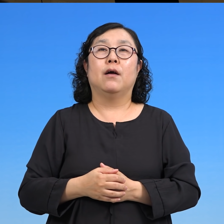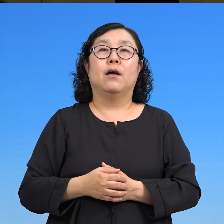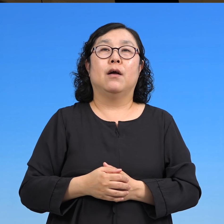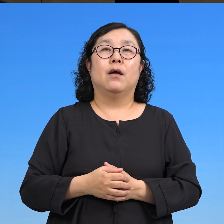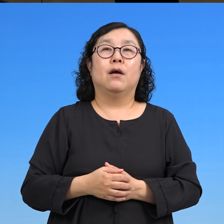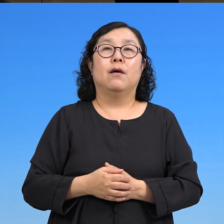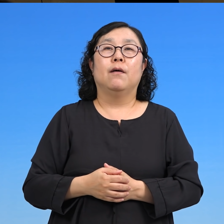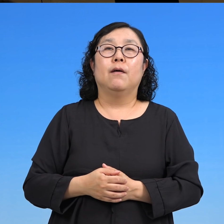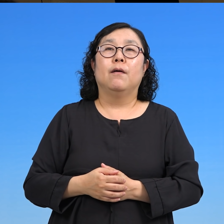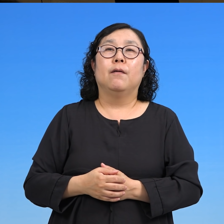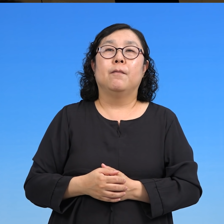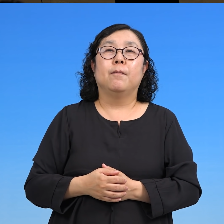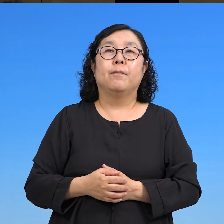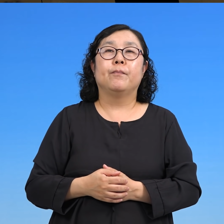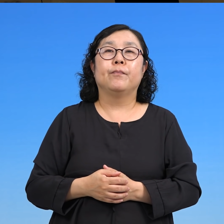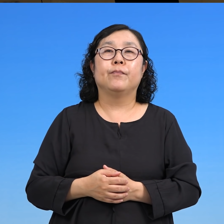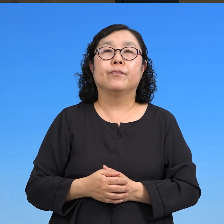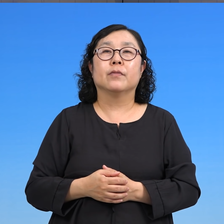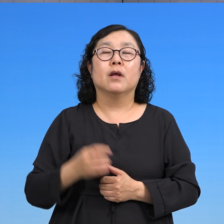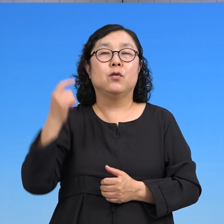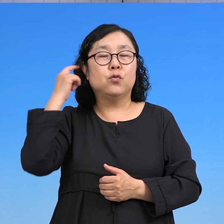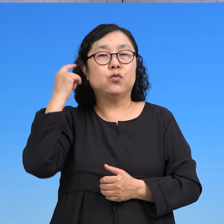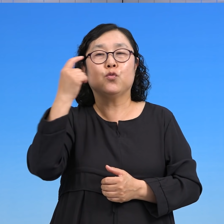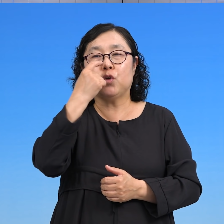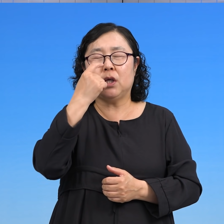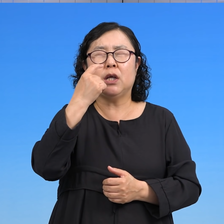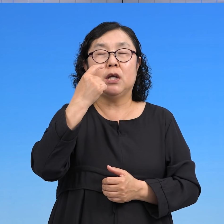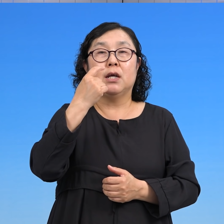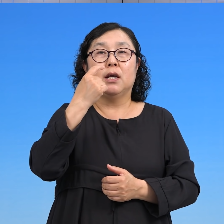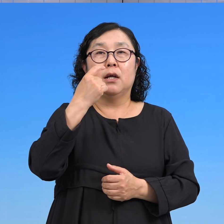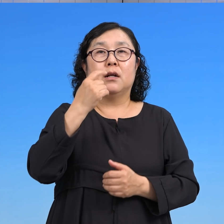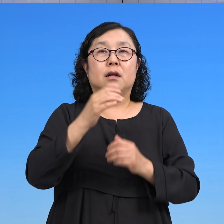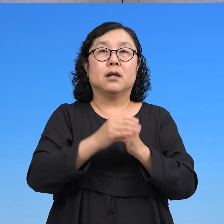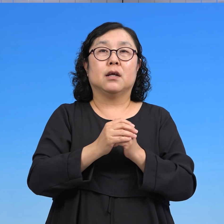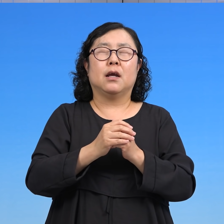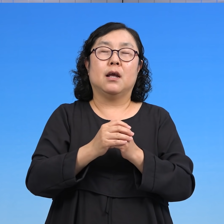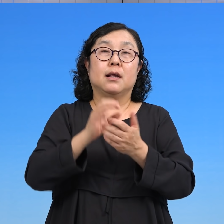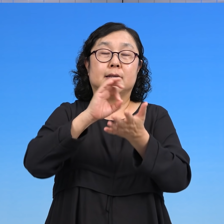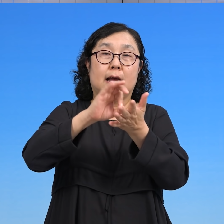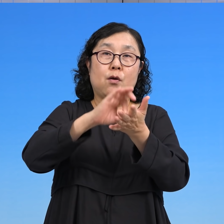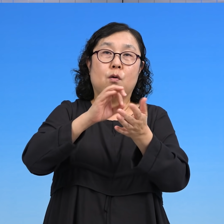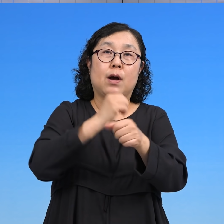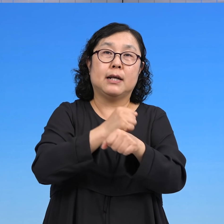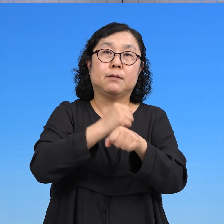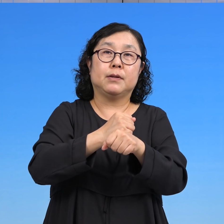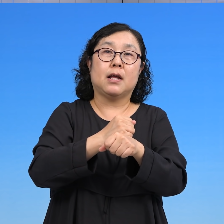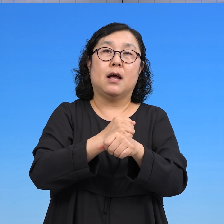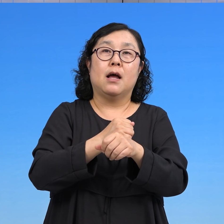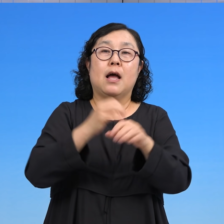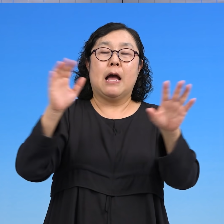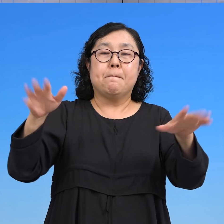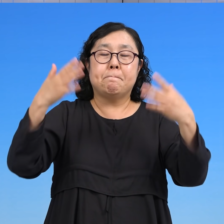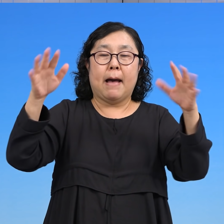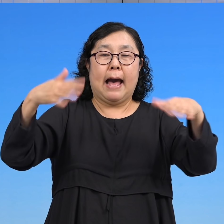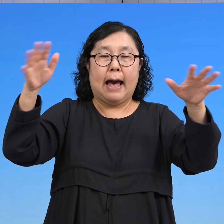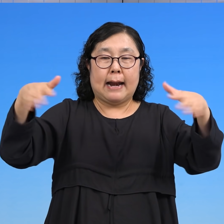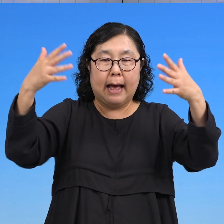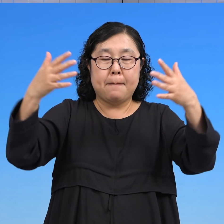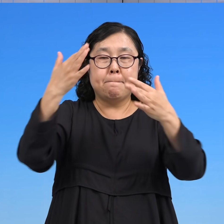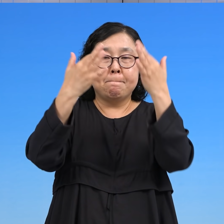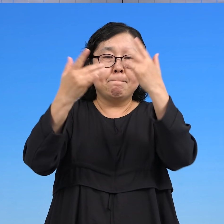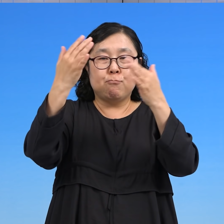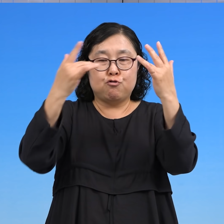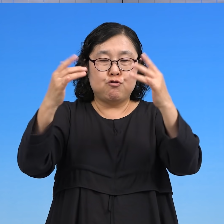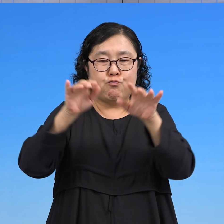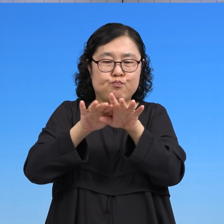보세요. 시청각을 동원하시는데요. 여러분, 사실 이 구약에서 이 바람이나 지진이나 불은요,